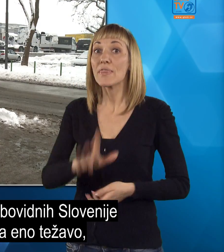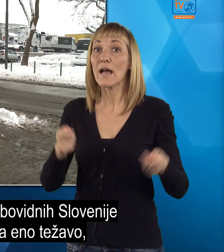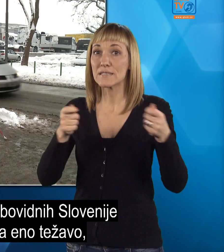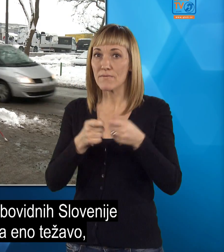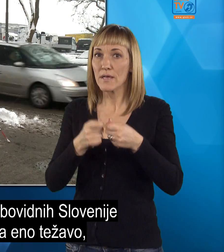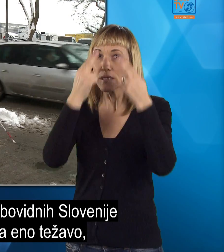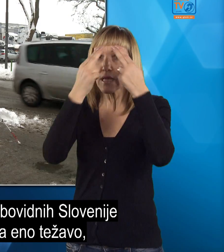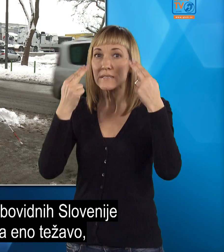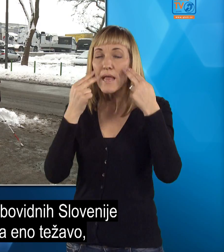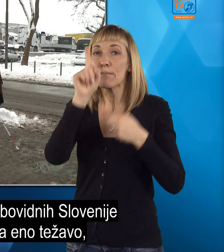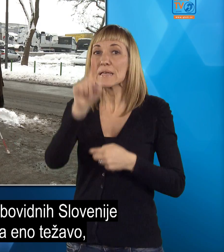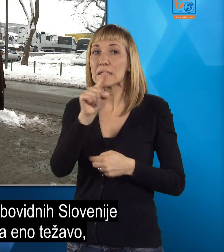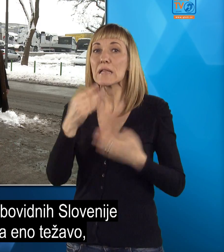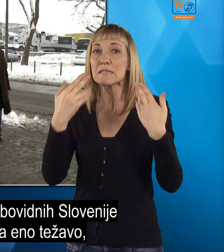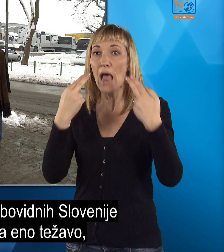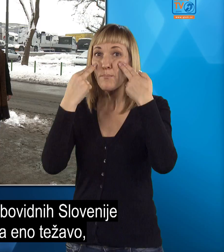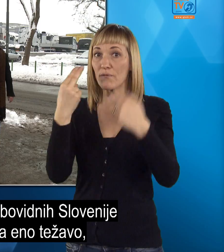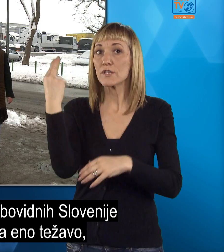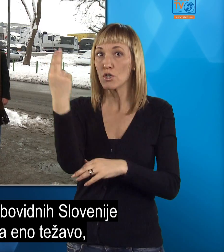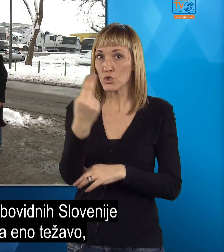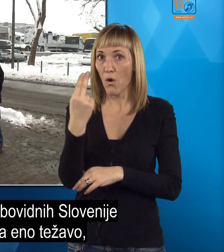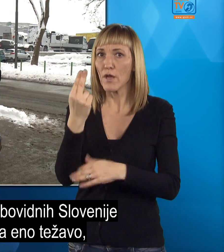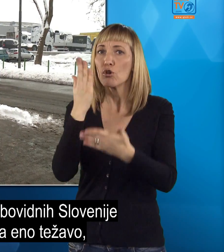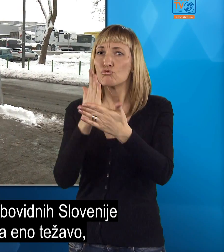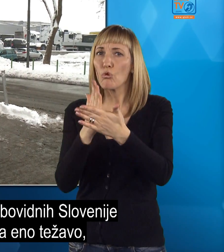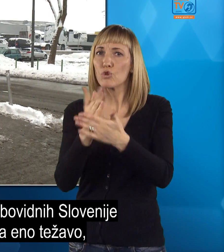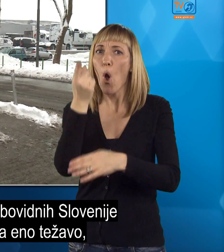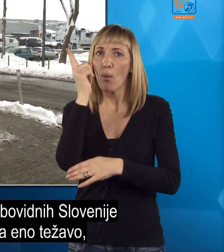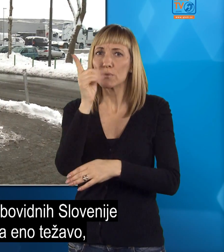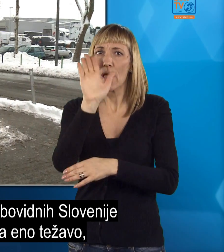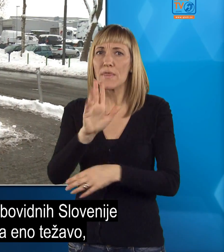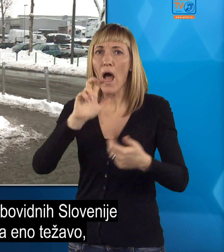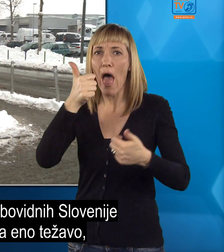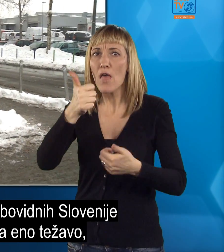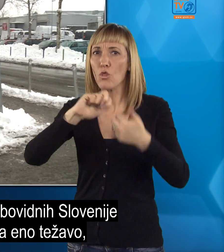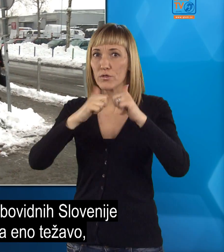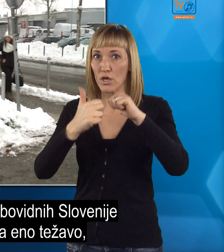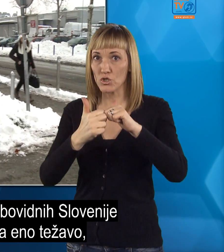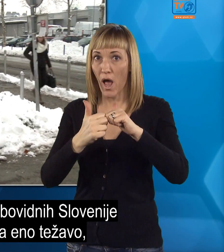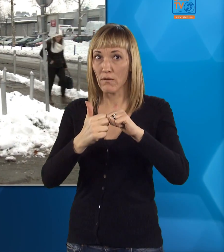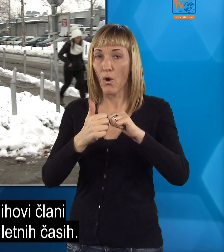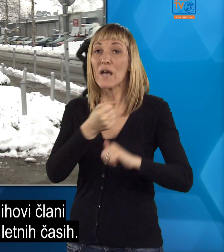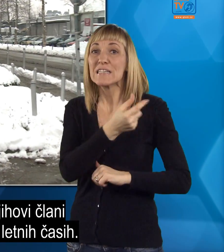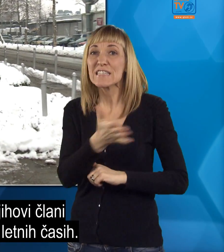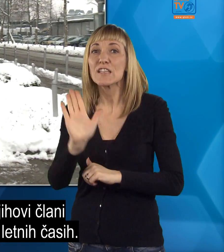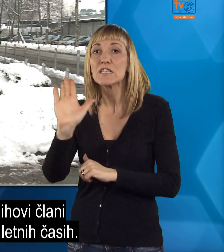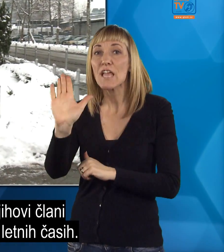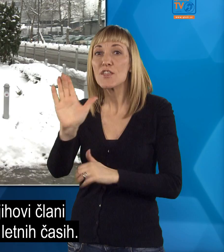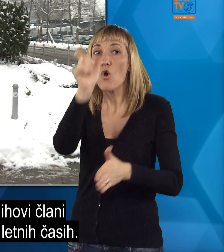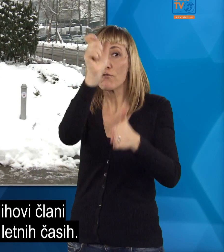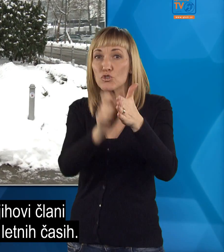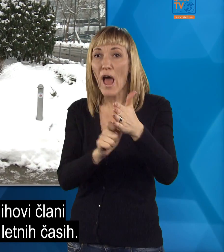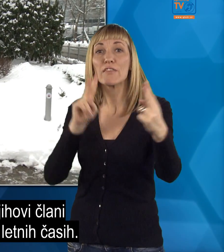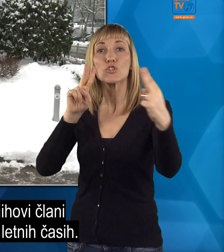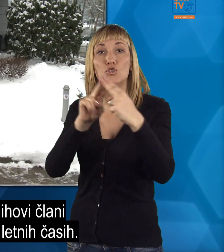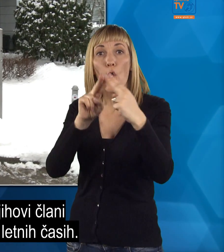Na Zvezi slepih in slabovidnih Slovenije so opozorili še na eno težavo, s katero se njihovi člani soočajo v